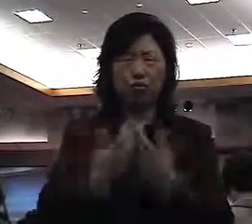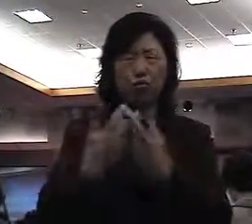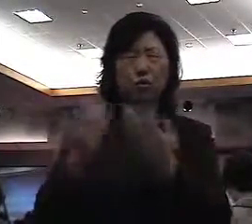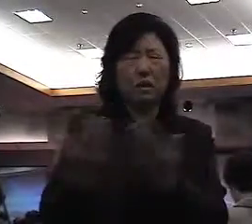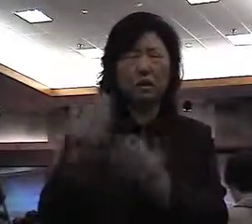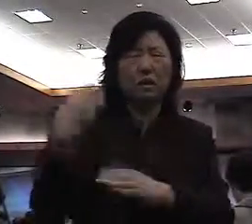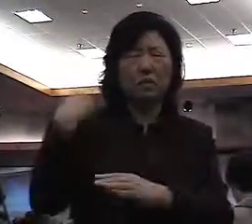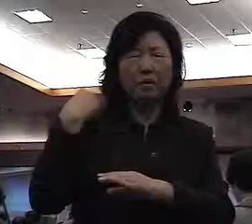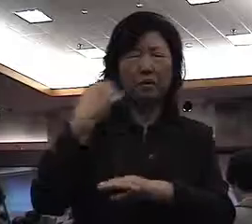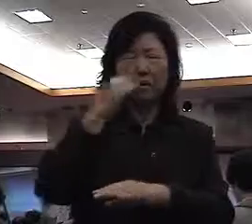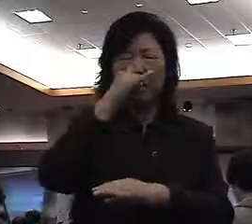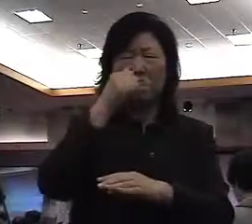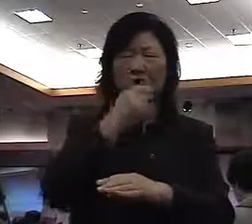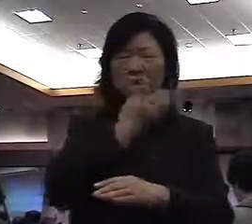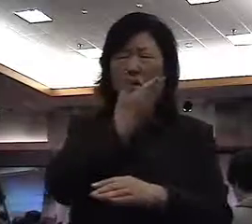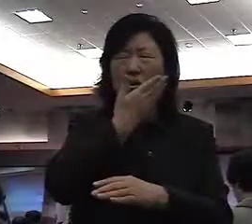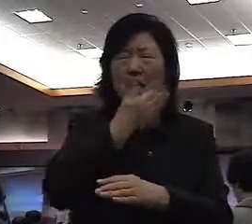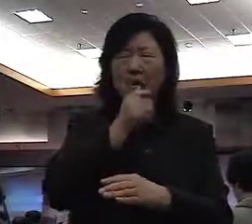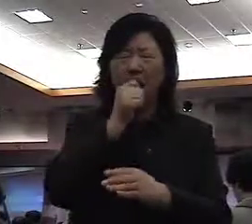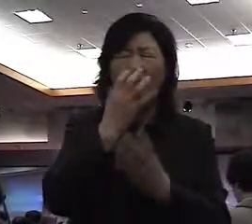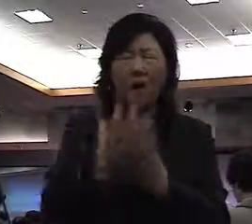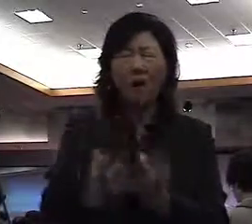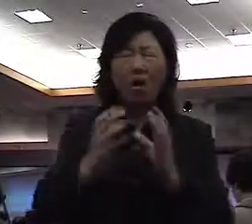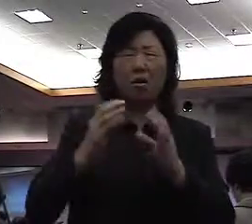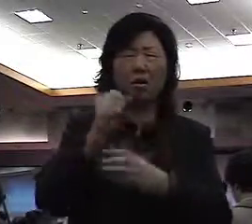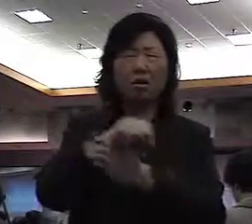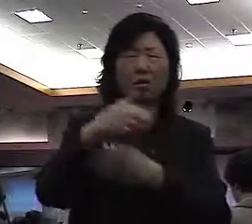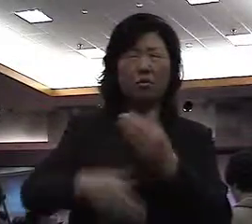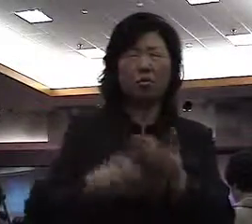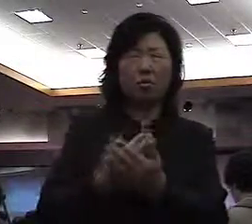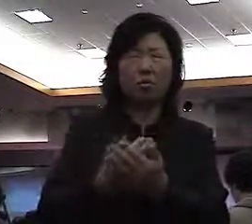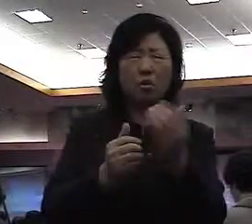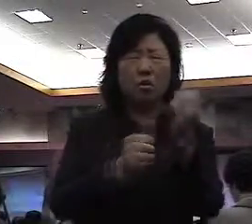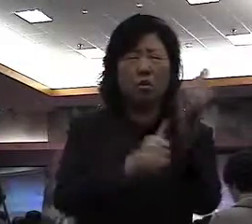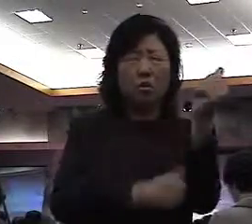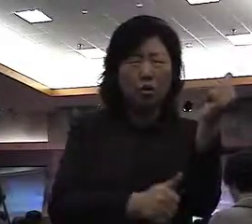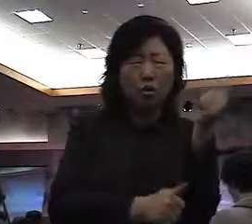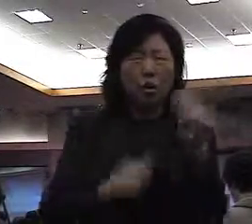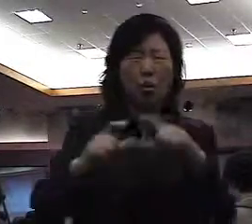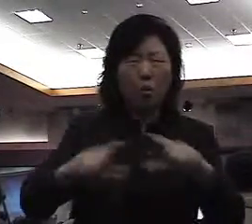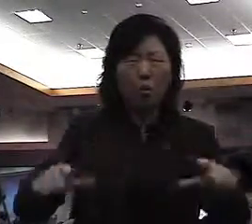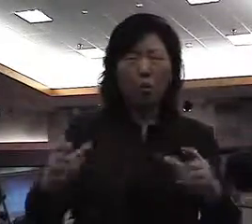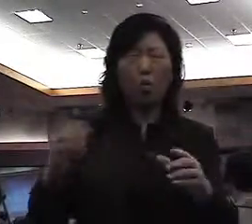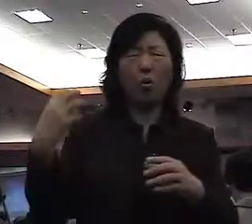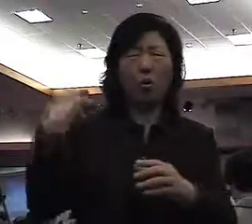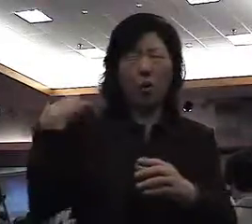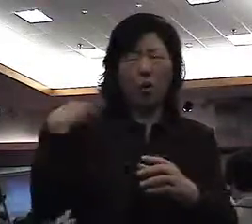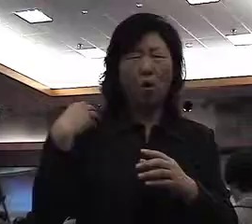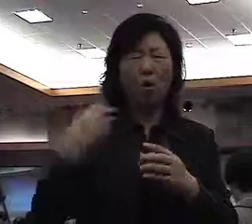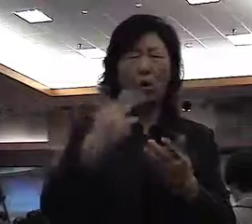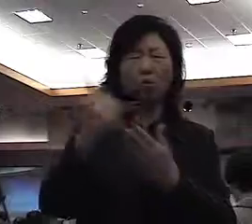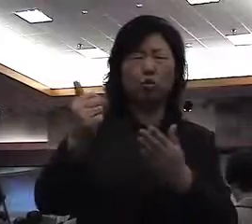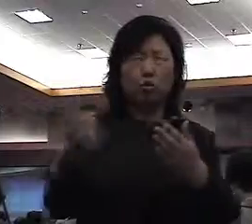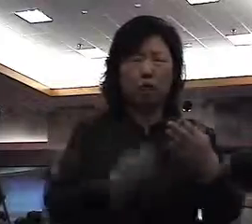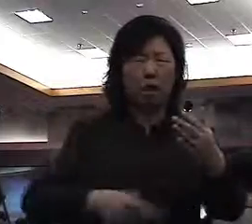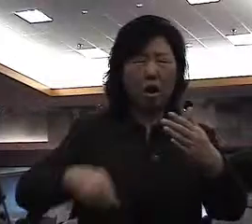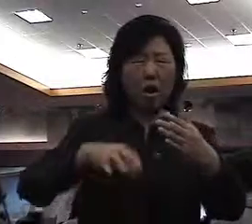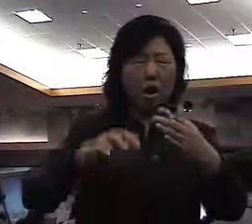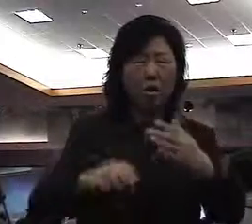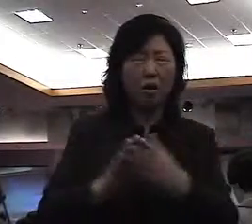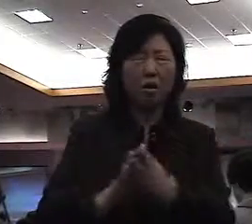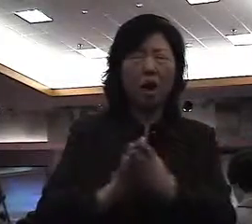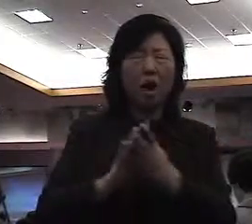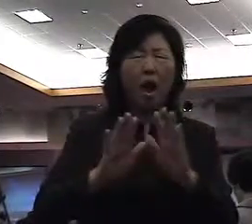써 주시옵소서. 본교의 부교역자들을 평신도 지도자들과 함께 주안에서 한마음으로